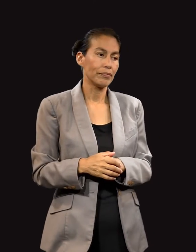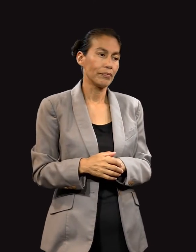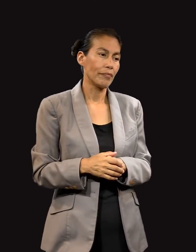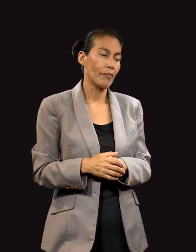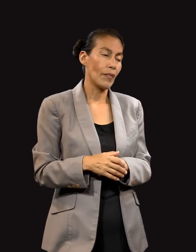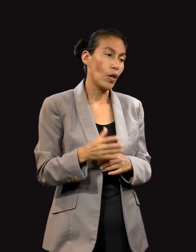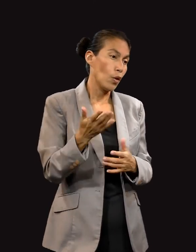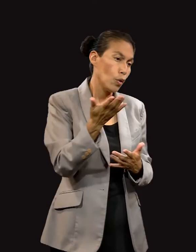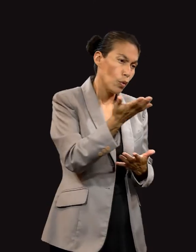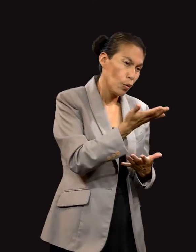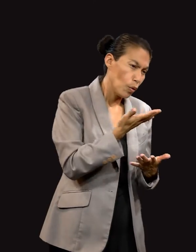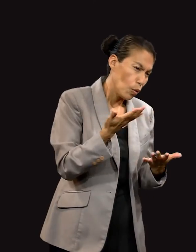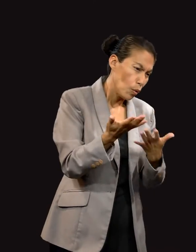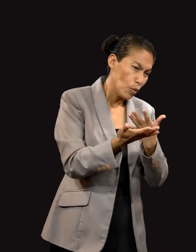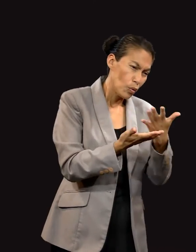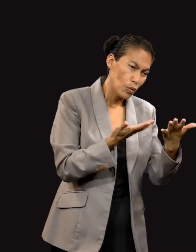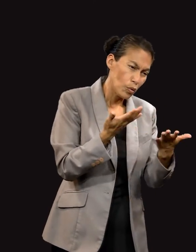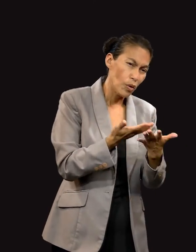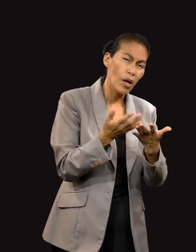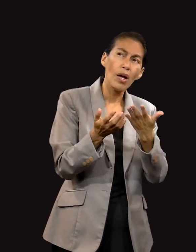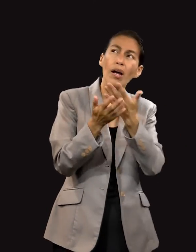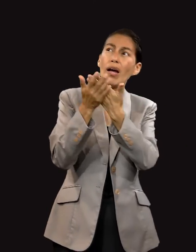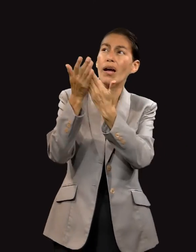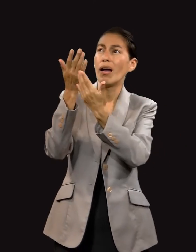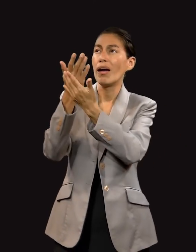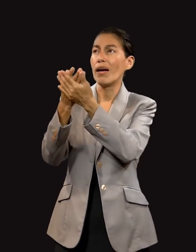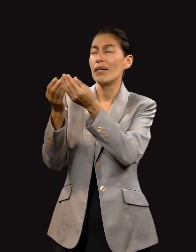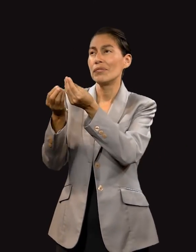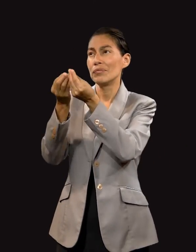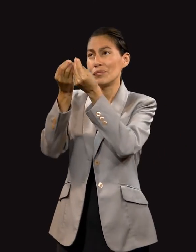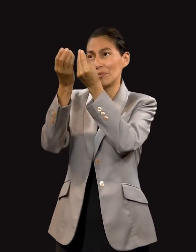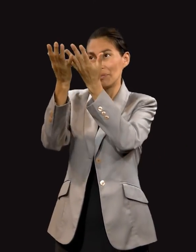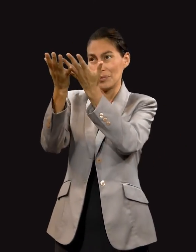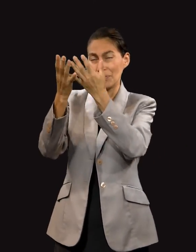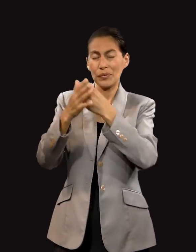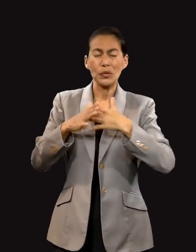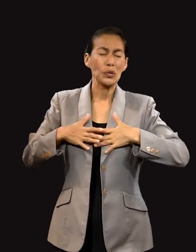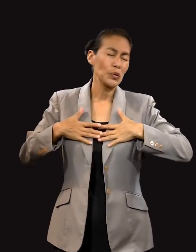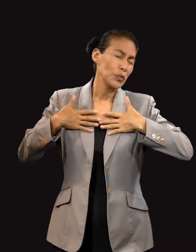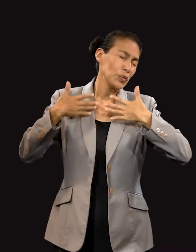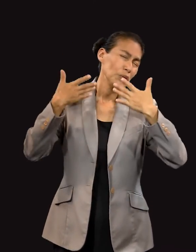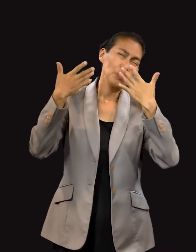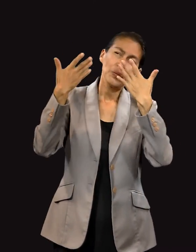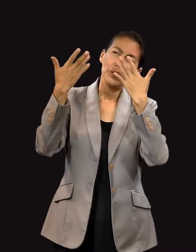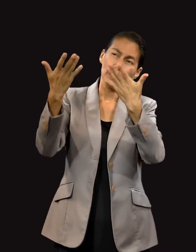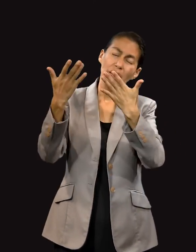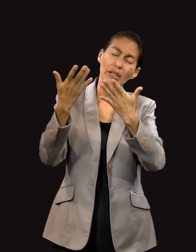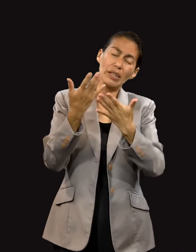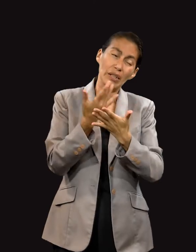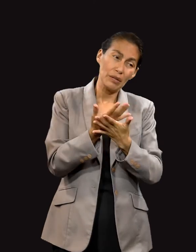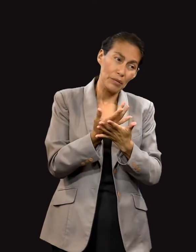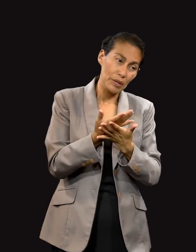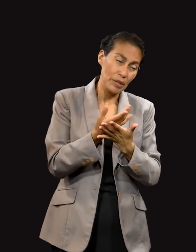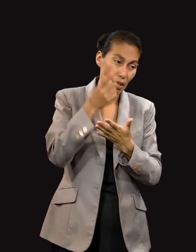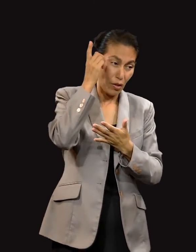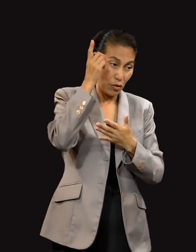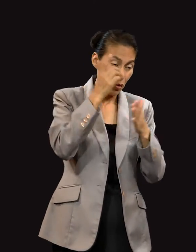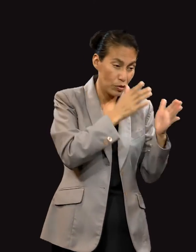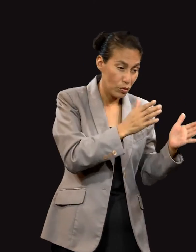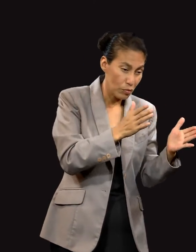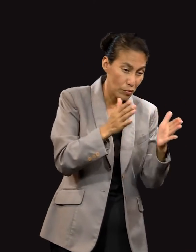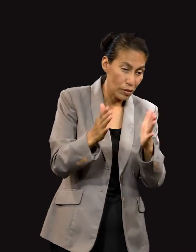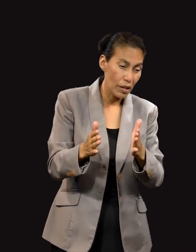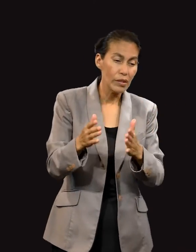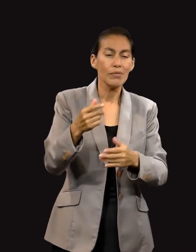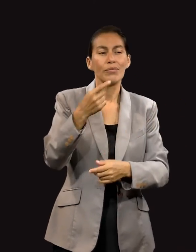debemos poner todo en las manos de Dios y confiar en Él, tener esa esperanza puesta en los